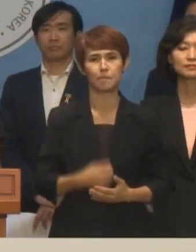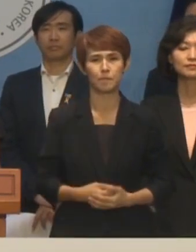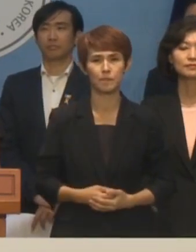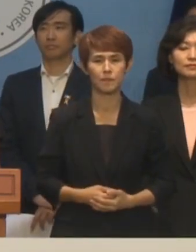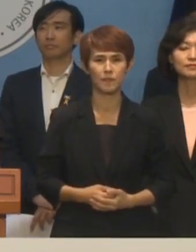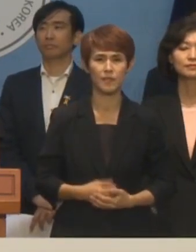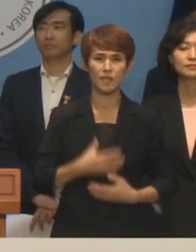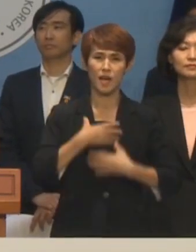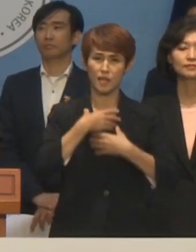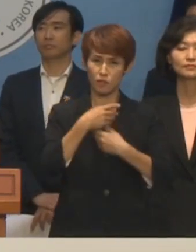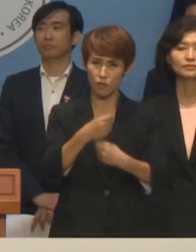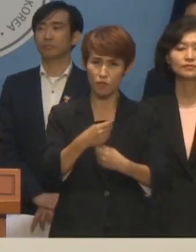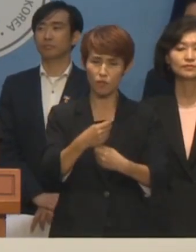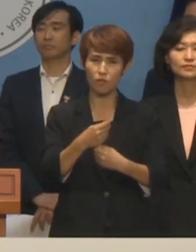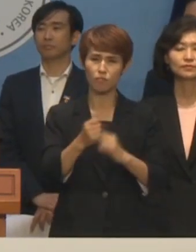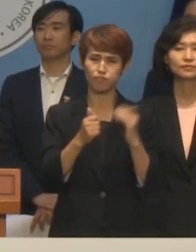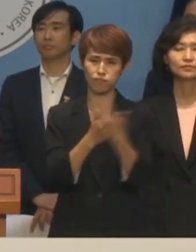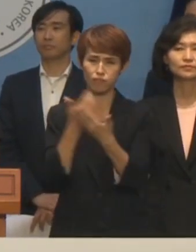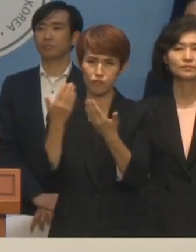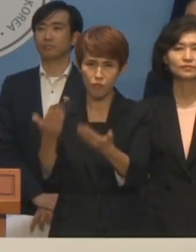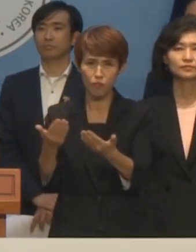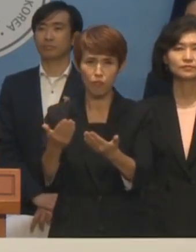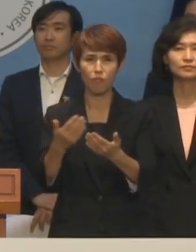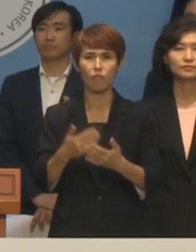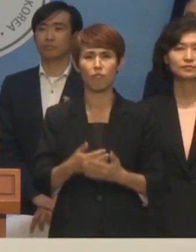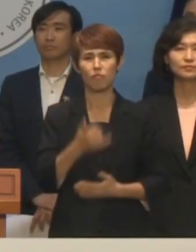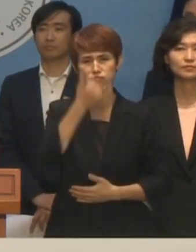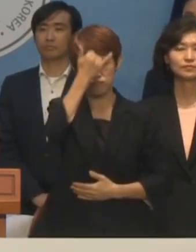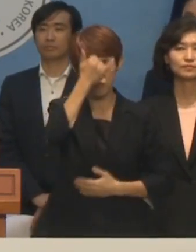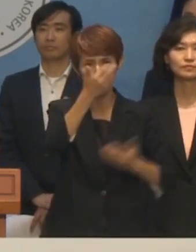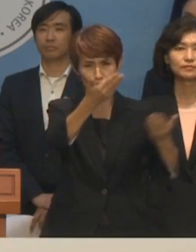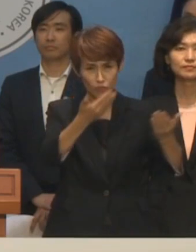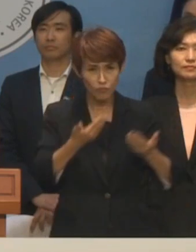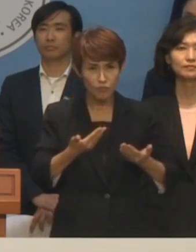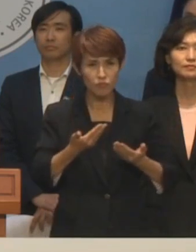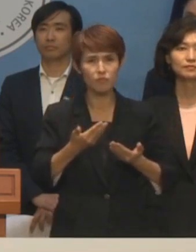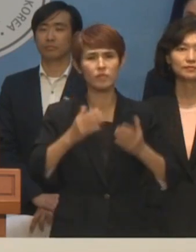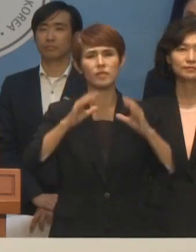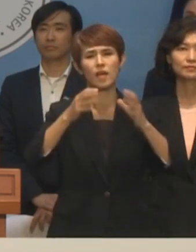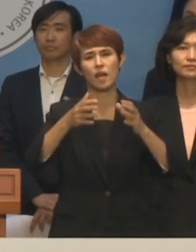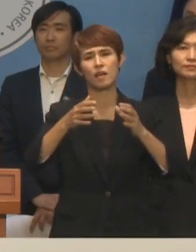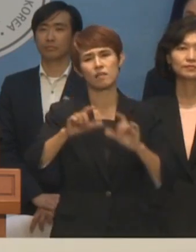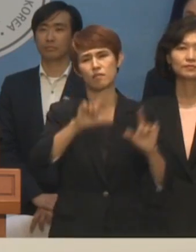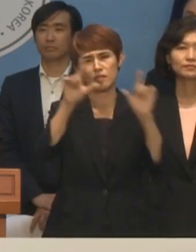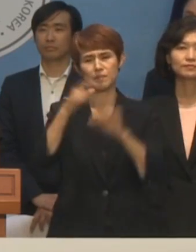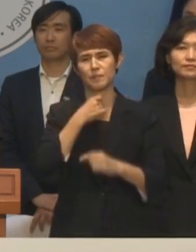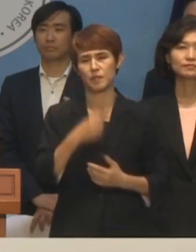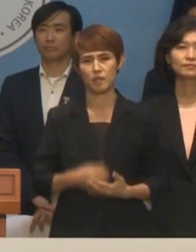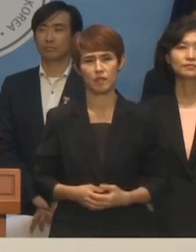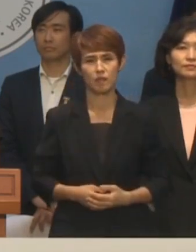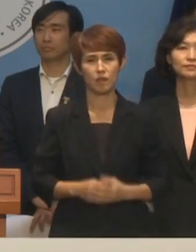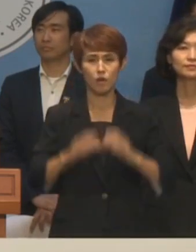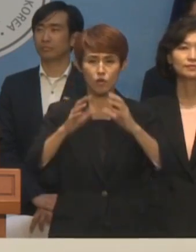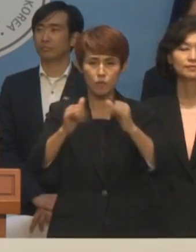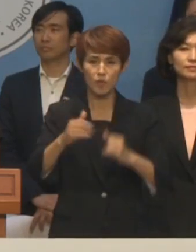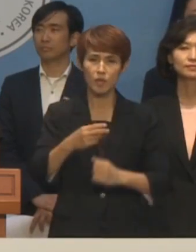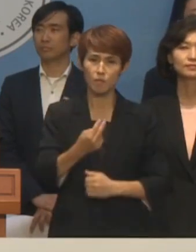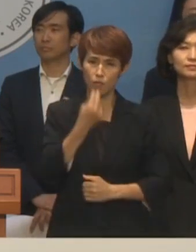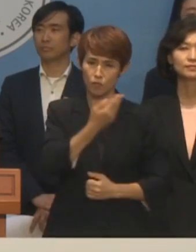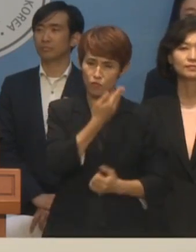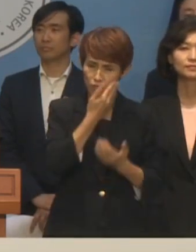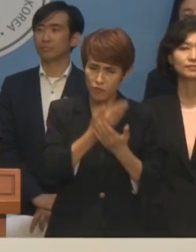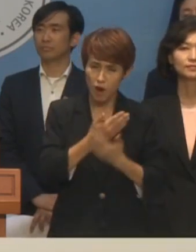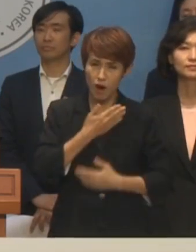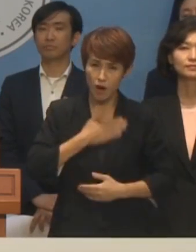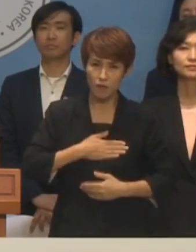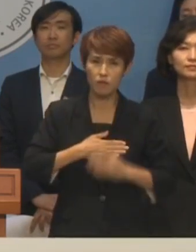최소한의 안전망, 최소한의 도리를 다하는 국가에 살고 싶습니다. 국민의 목숨이 귀한 줄 아는